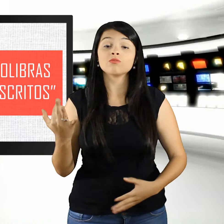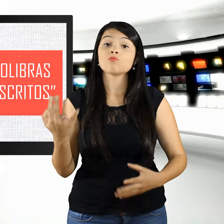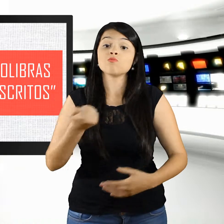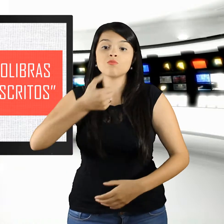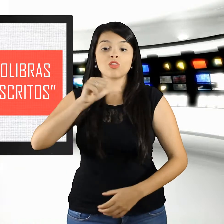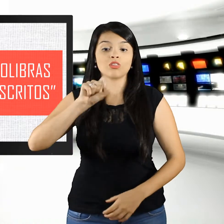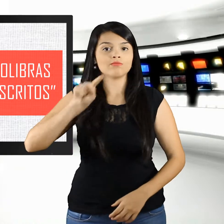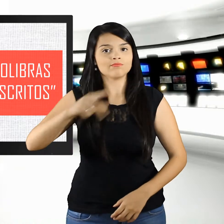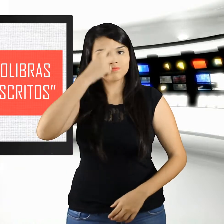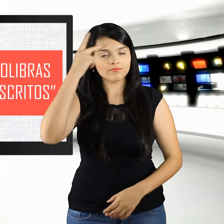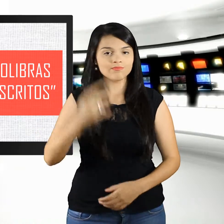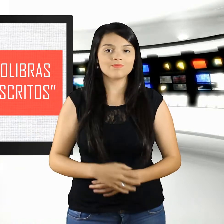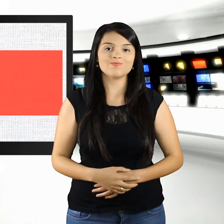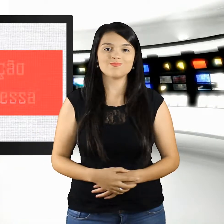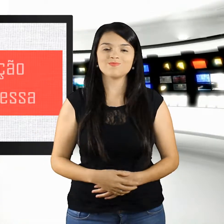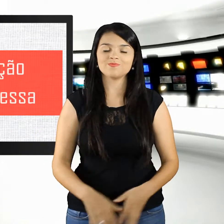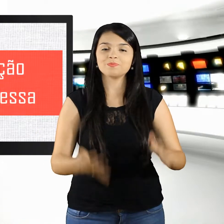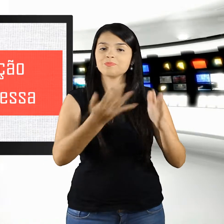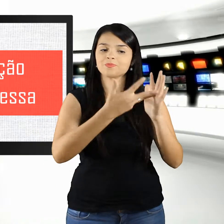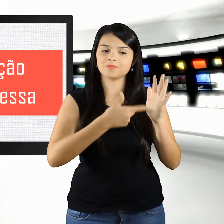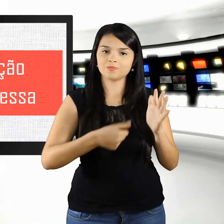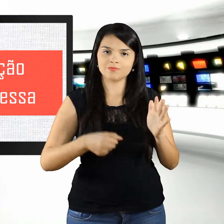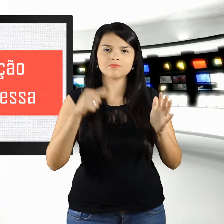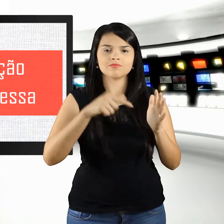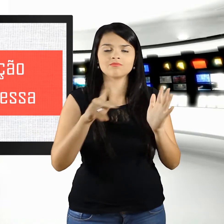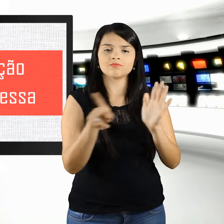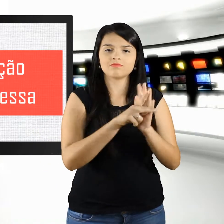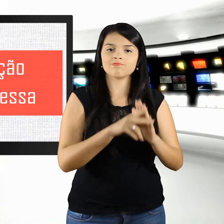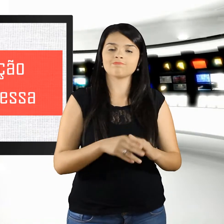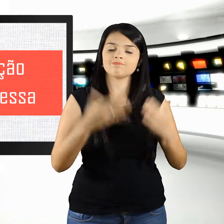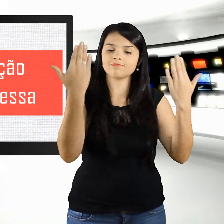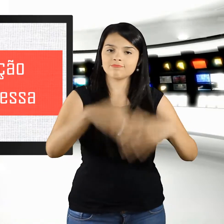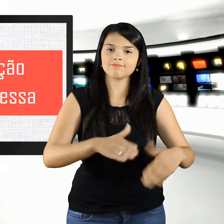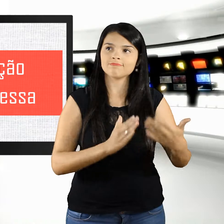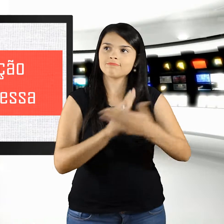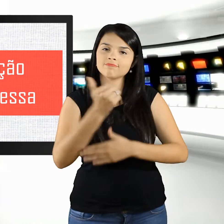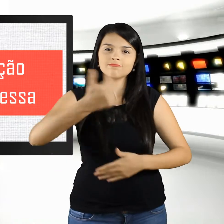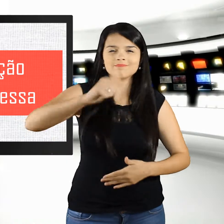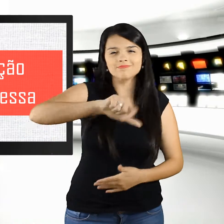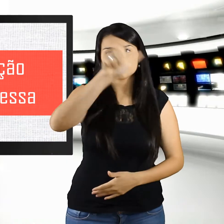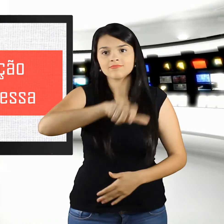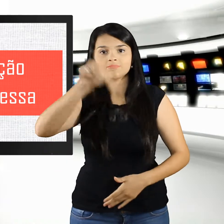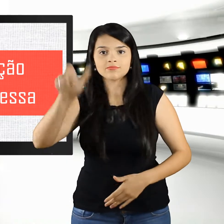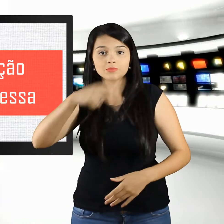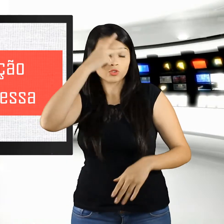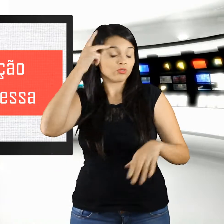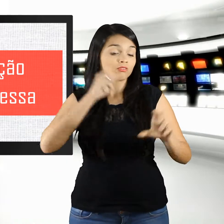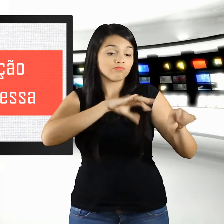O ProLibras, Exame Nacional para Certificação de Proficiência no Uso e no Ensino de Libras e para Certificação